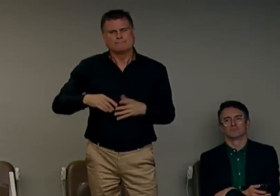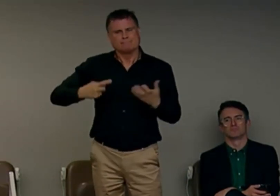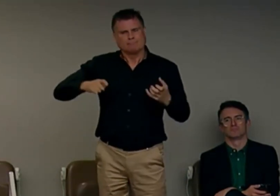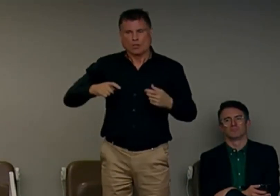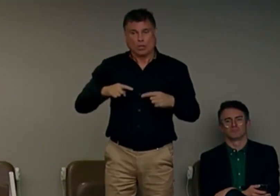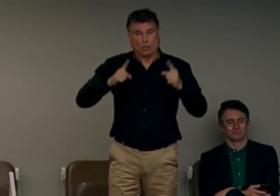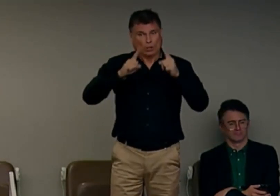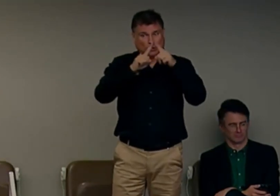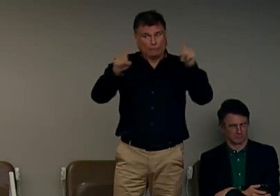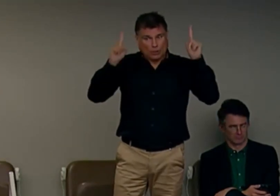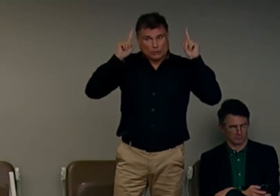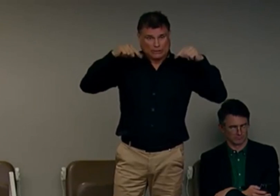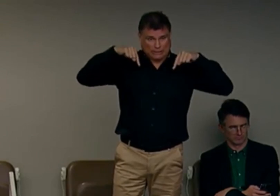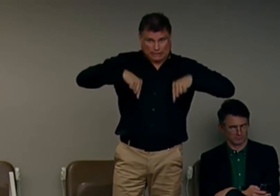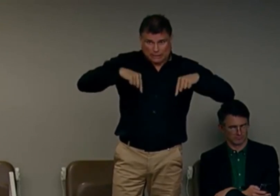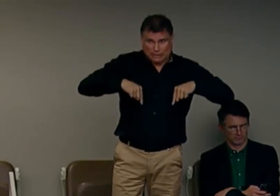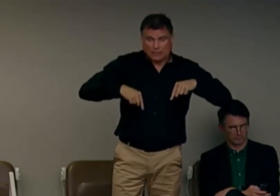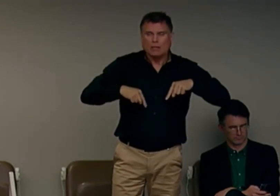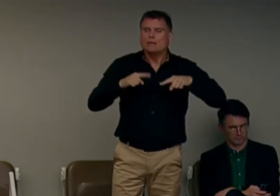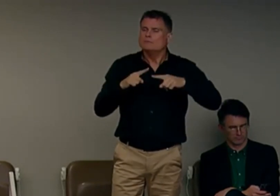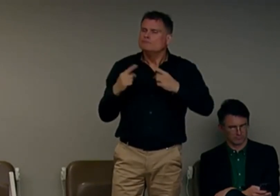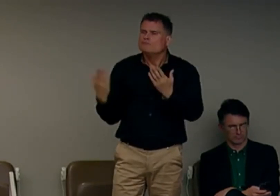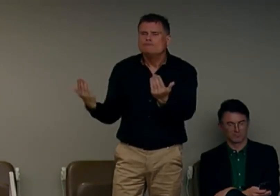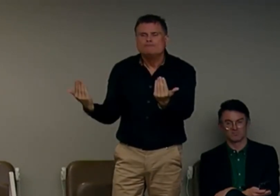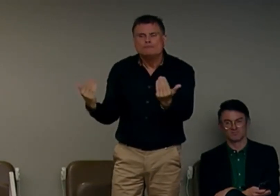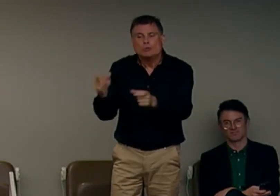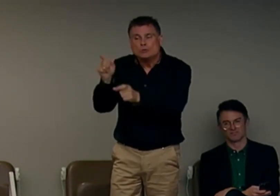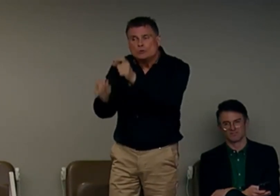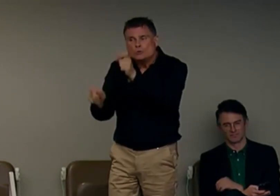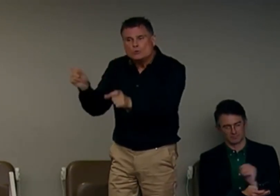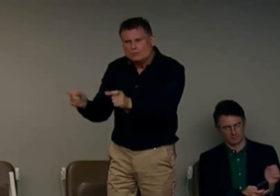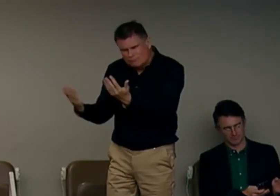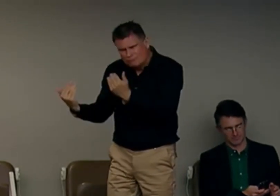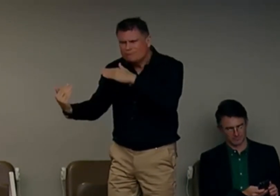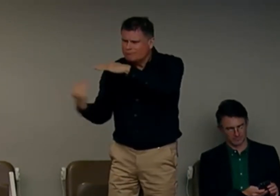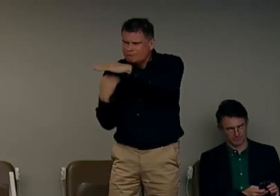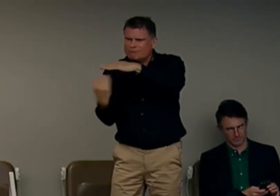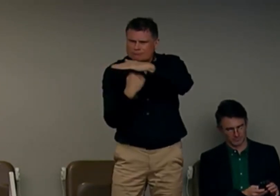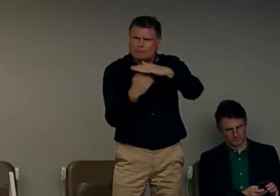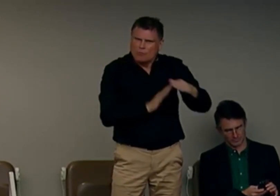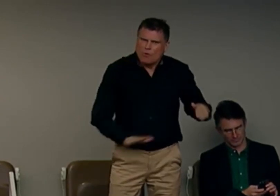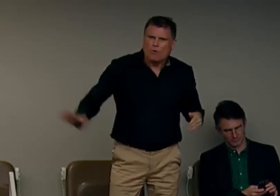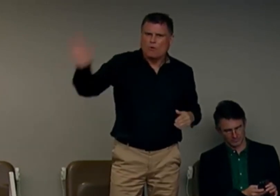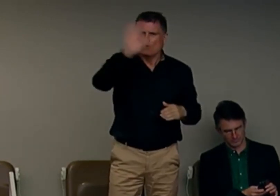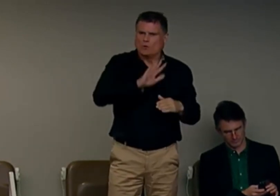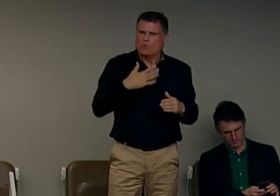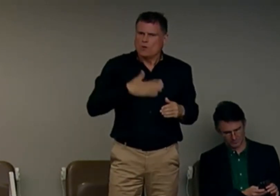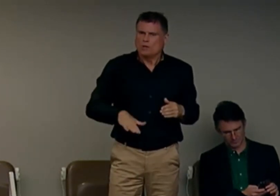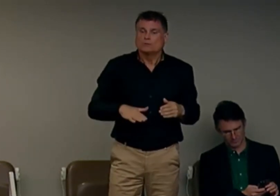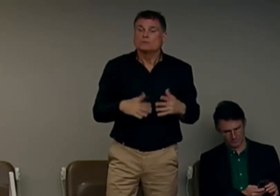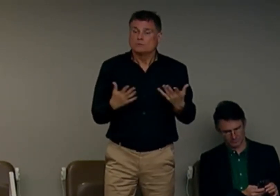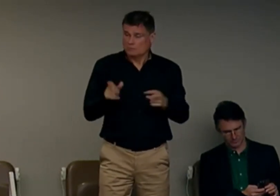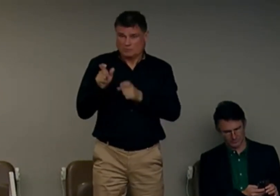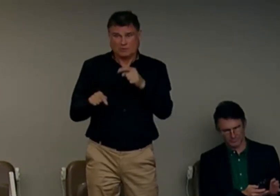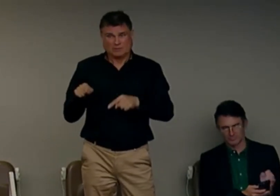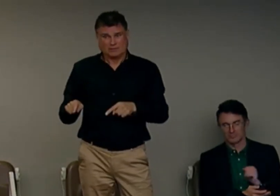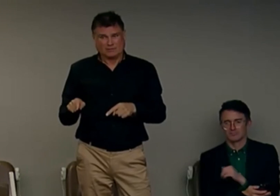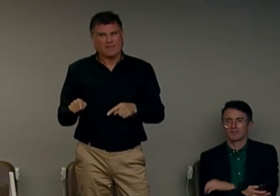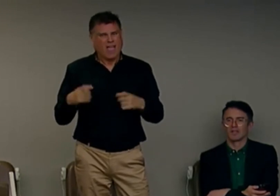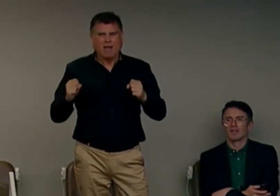et ce sont précisément les échanges croisés avec eux et leurs préconisations que nous allons réussir notre